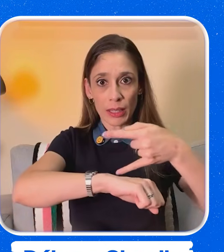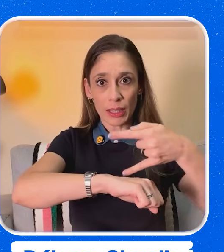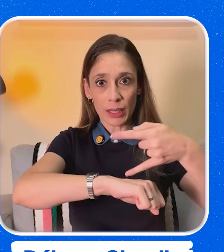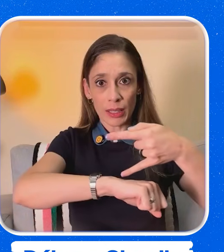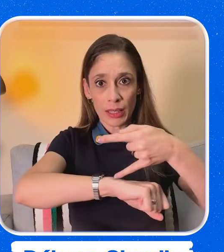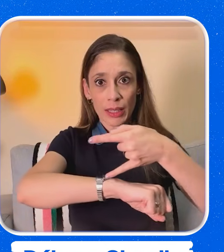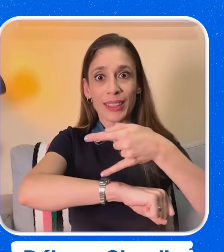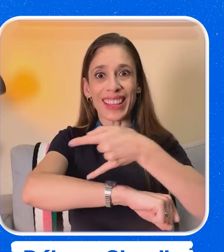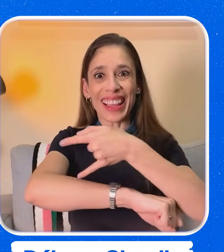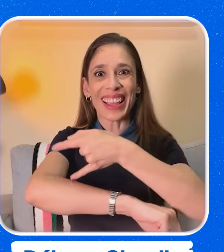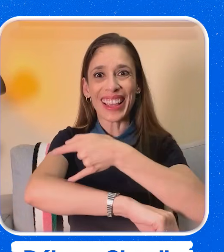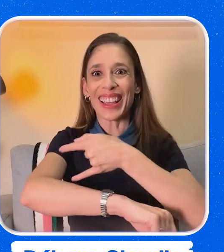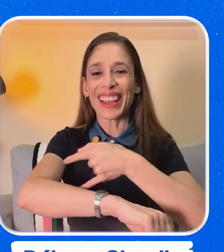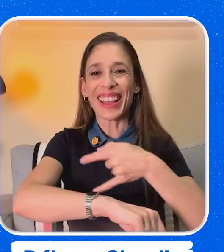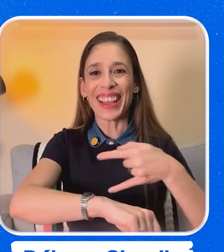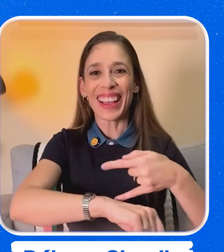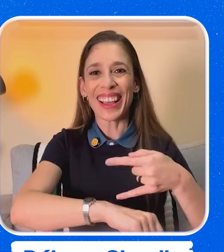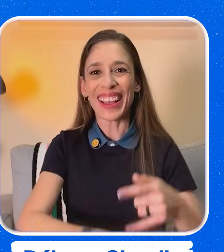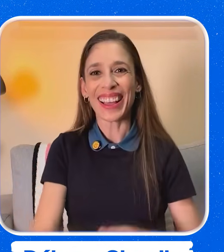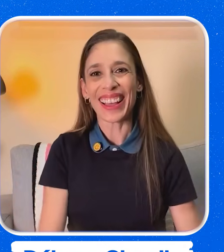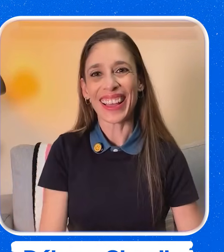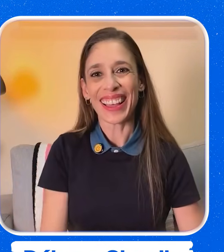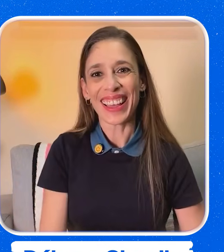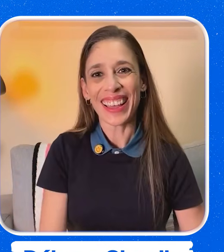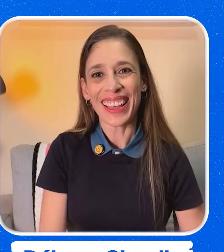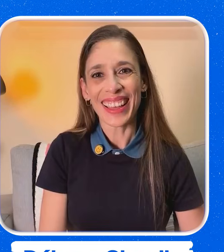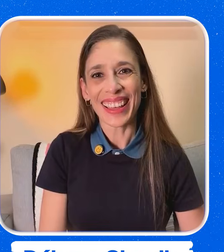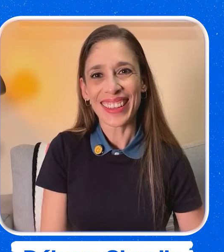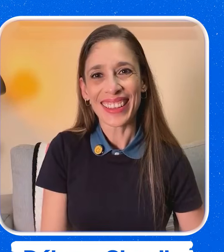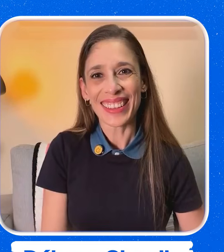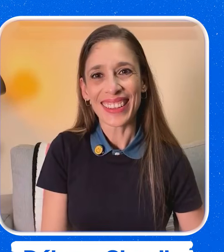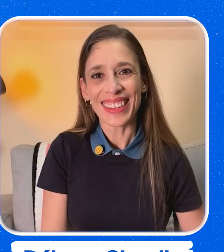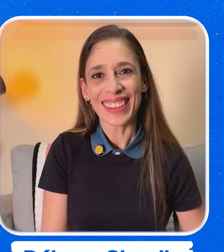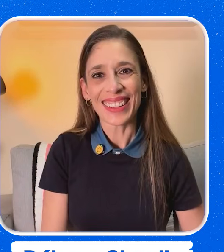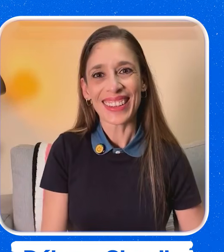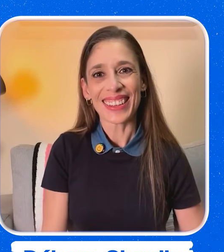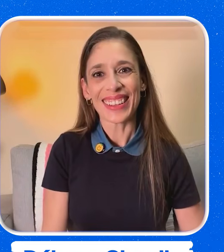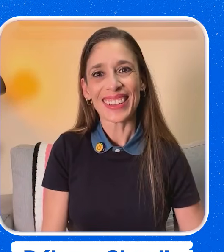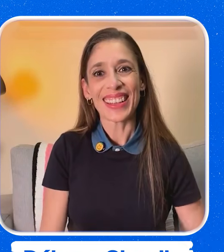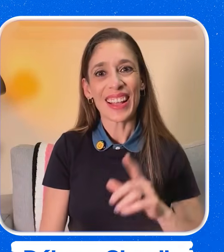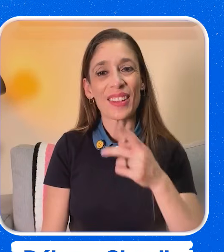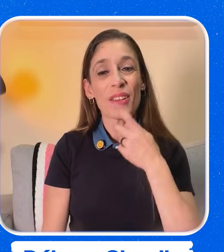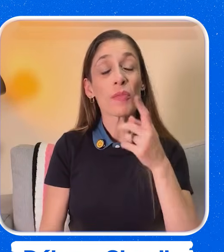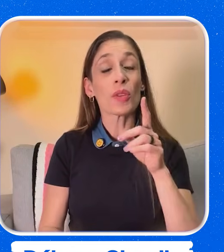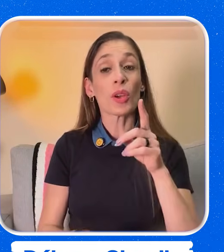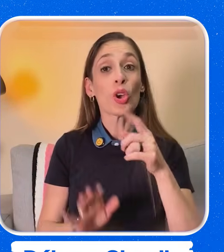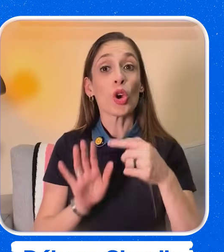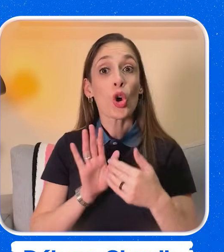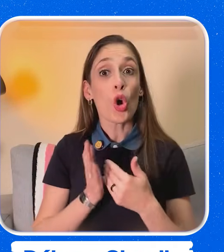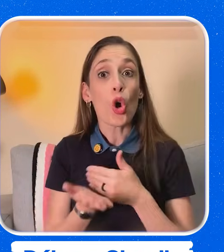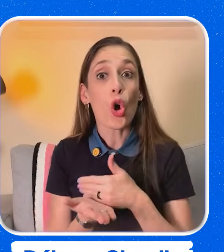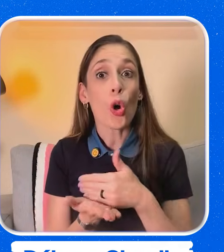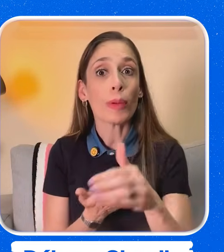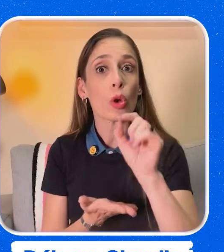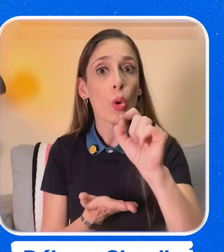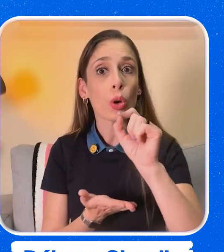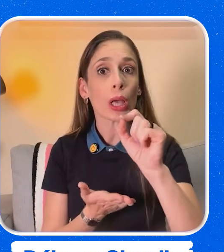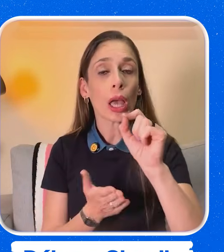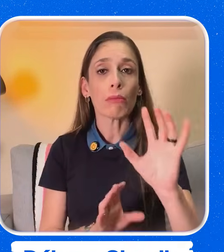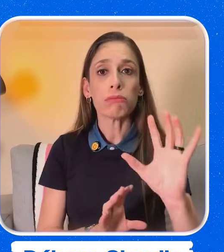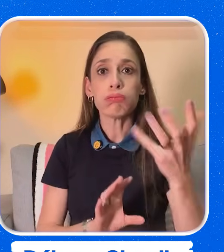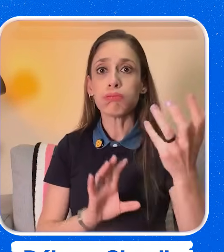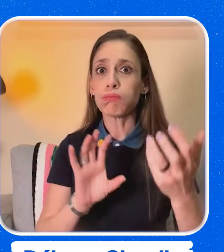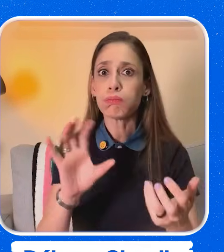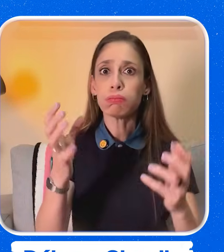né? Sim. Eu conheci, assim, foram aparecendo profissionais surdos no meu Instagram